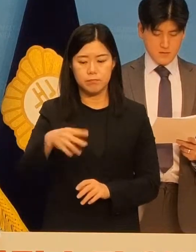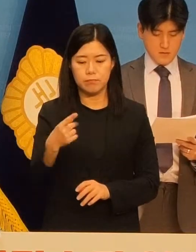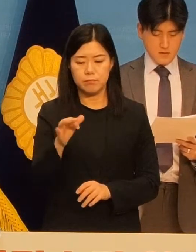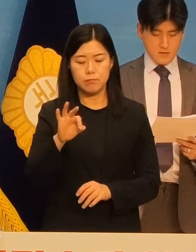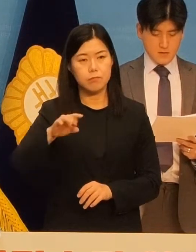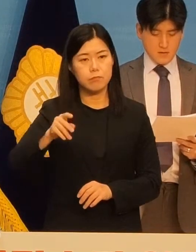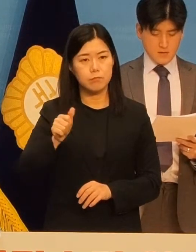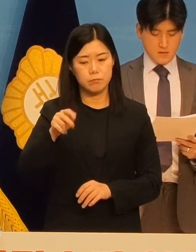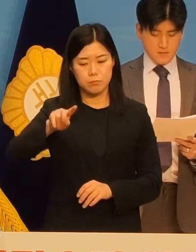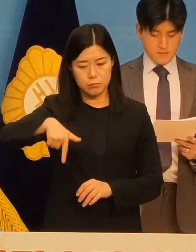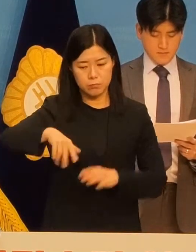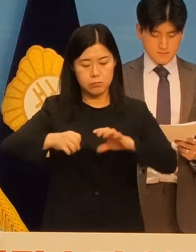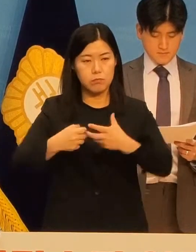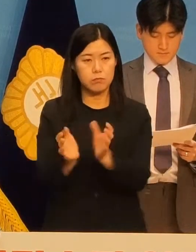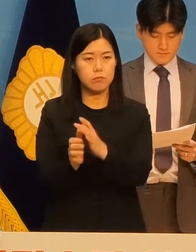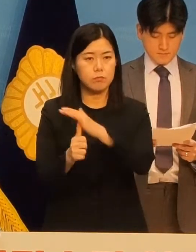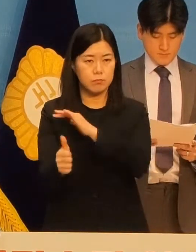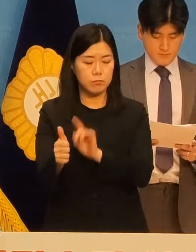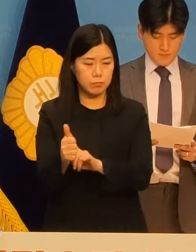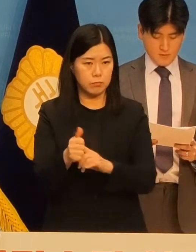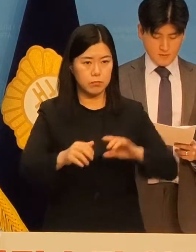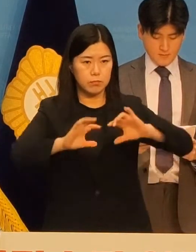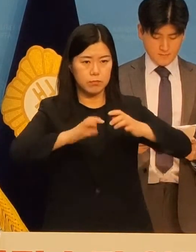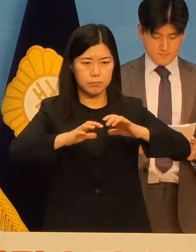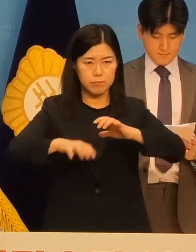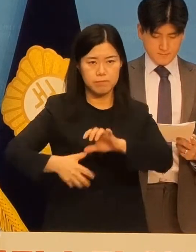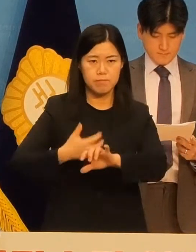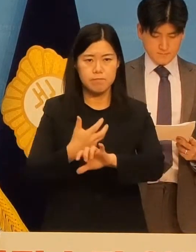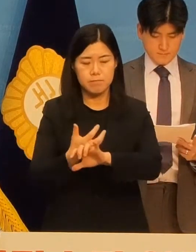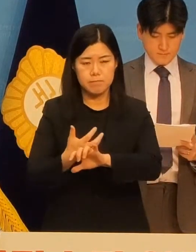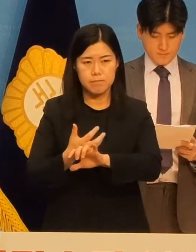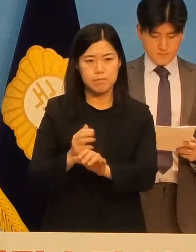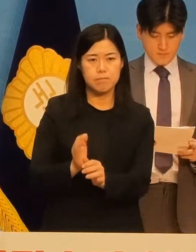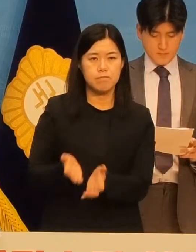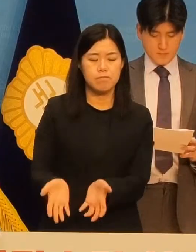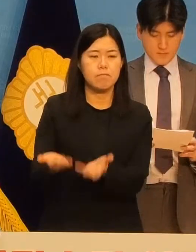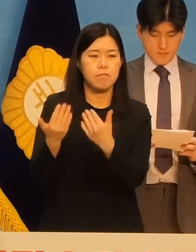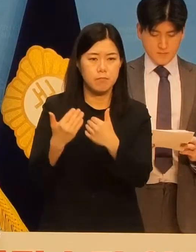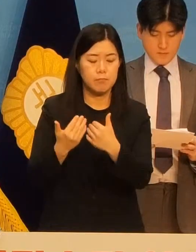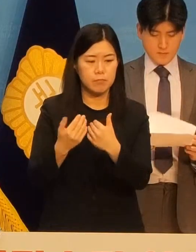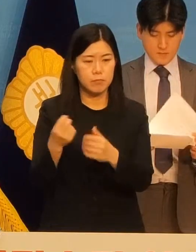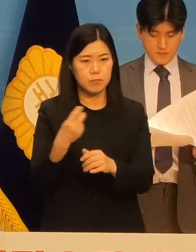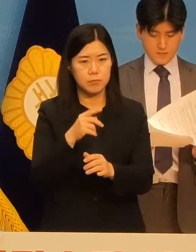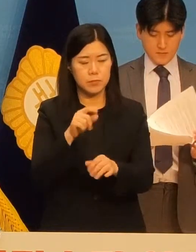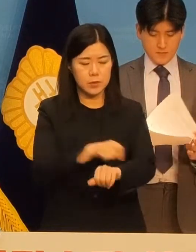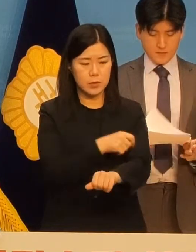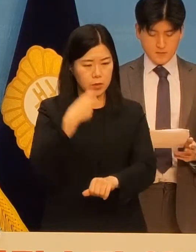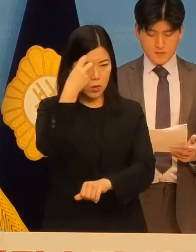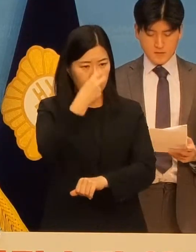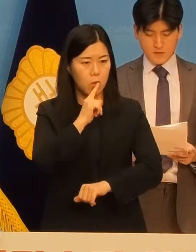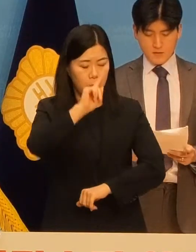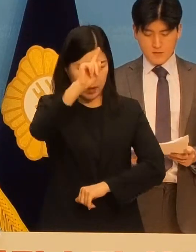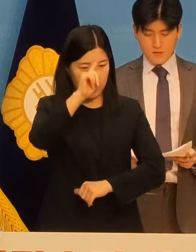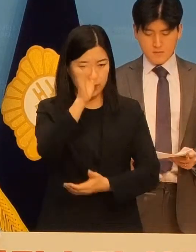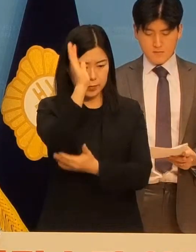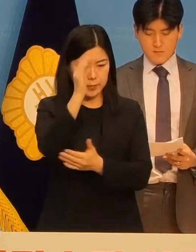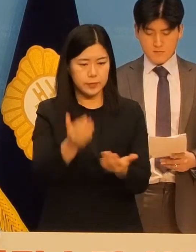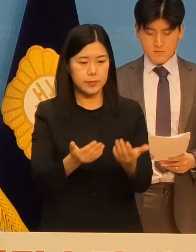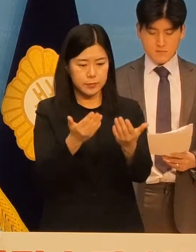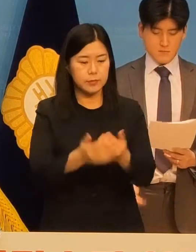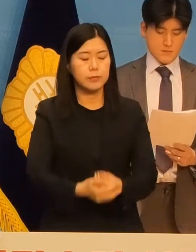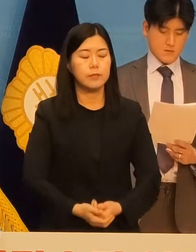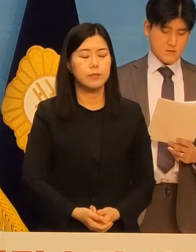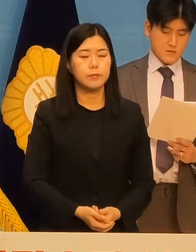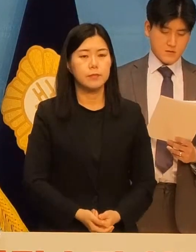국민의힘 대표에 대한 내란 선전 혐의 내란 특검 고발 기자회견문을